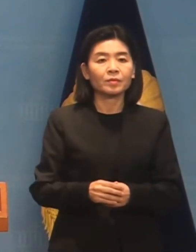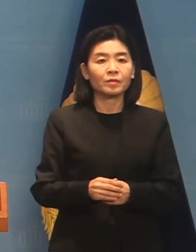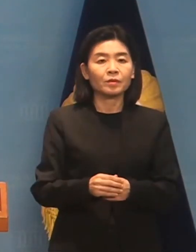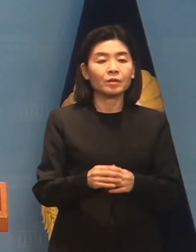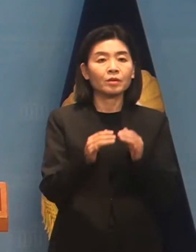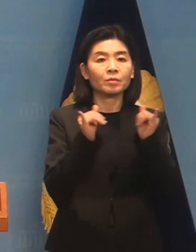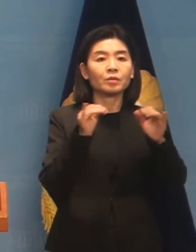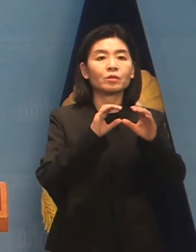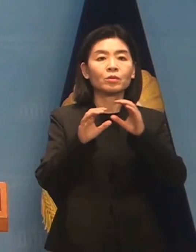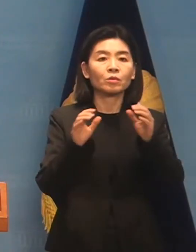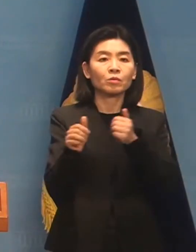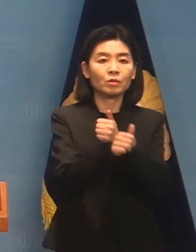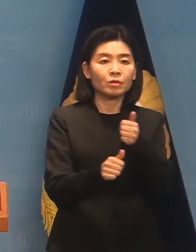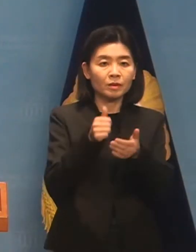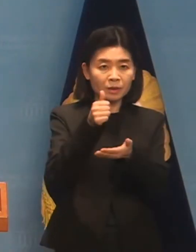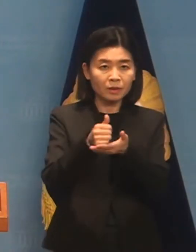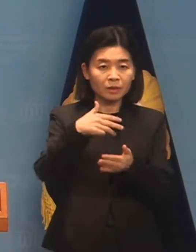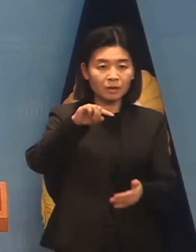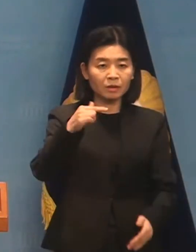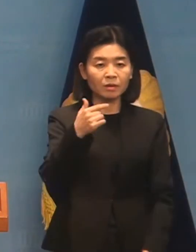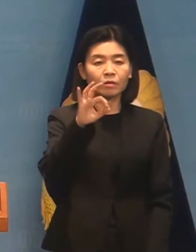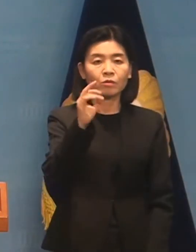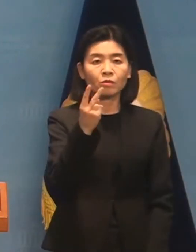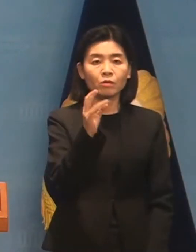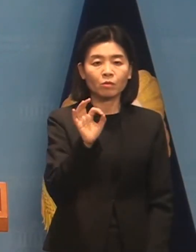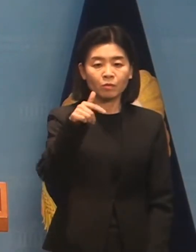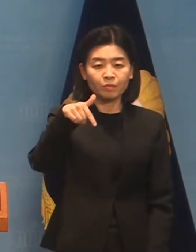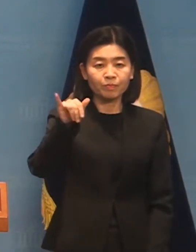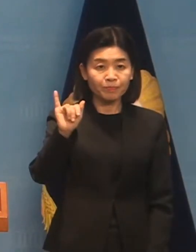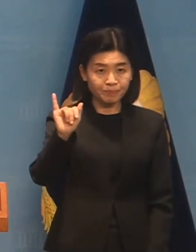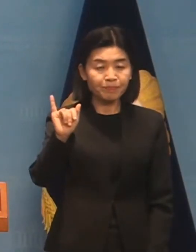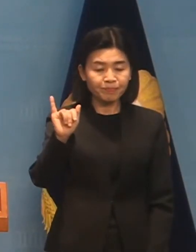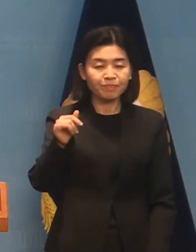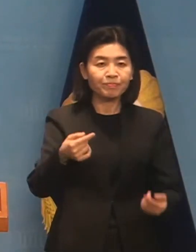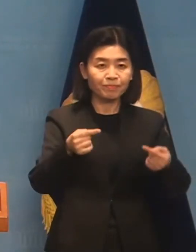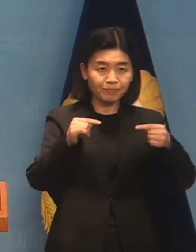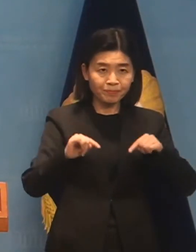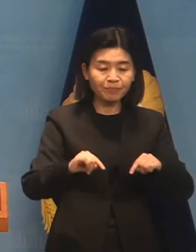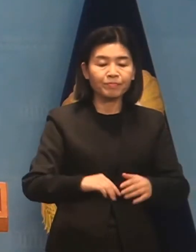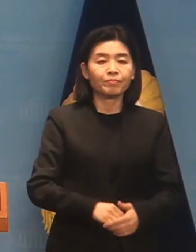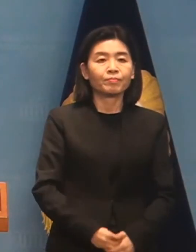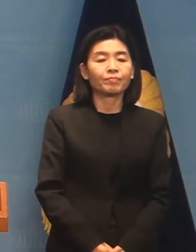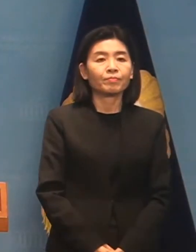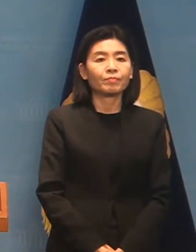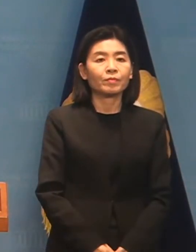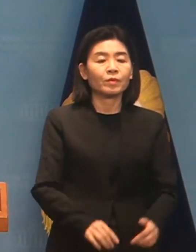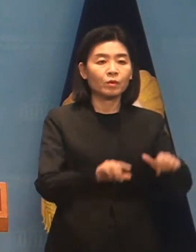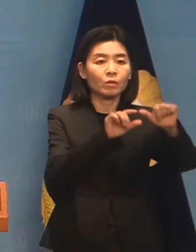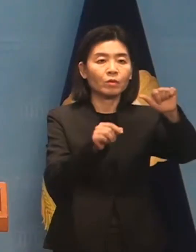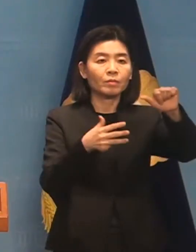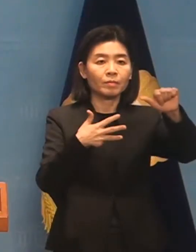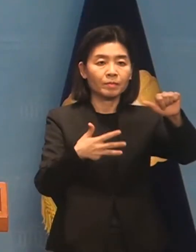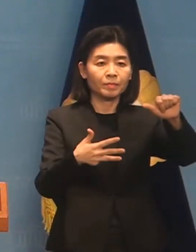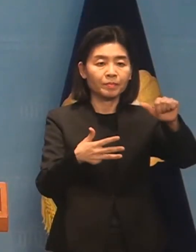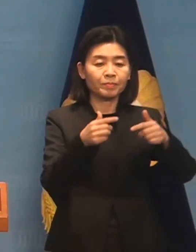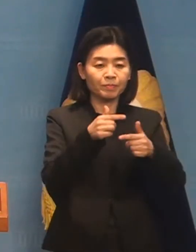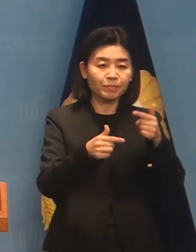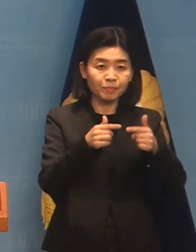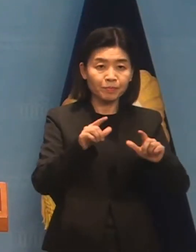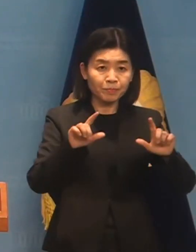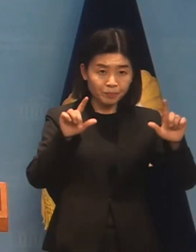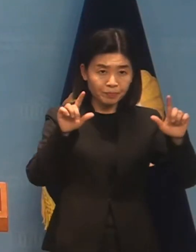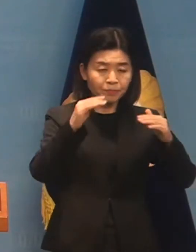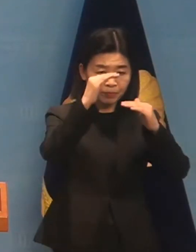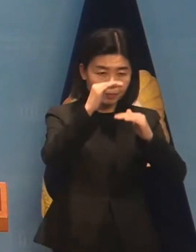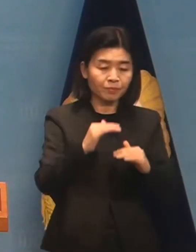국민소통위원장 전영기 위원장입니다. 예, 5월 8일 목요일 민주파출소 제보 및